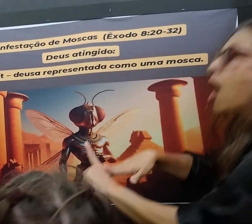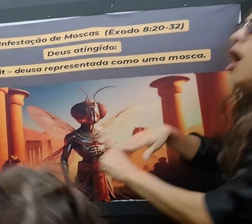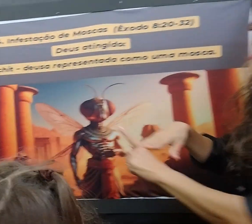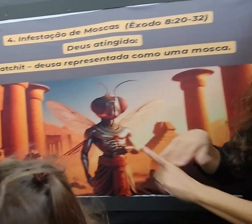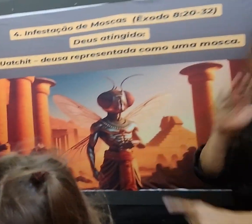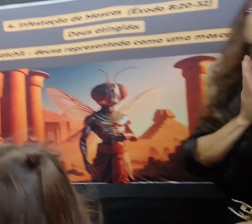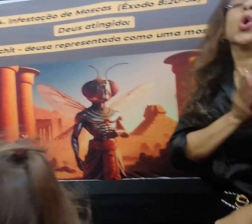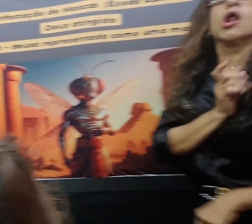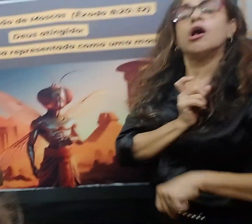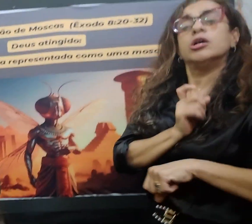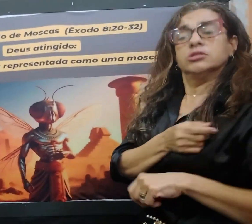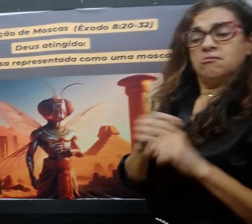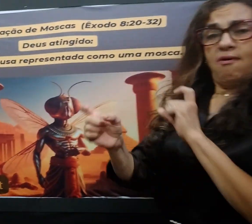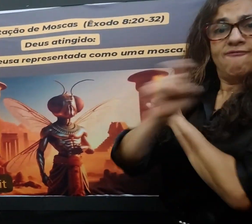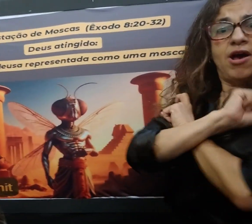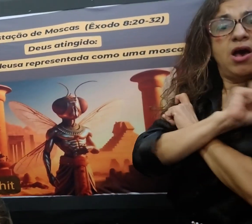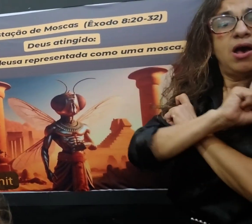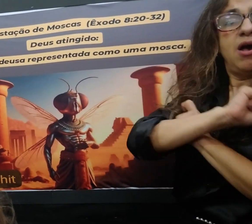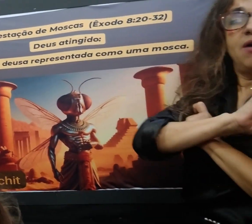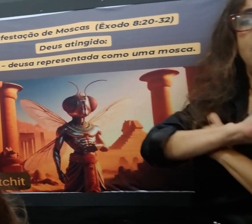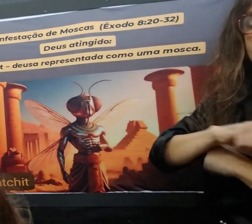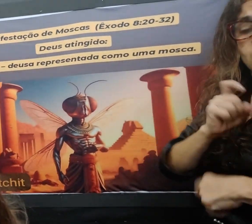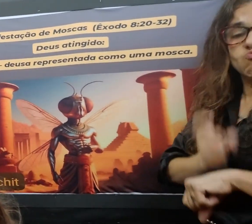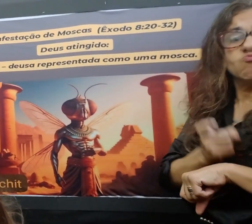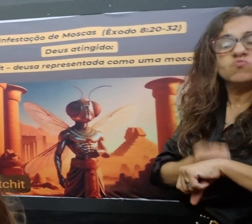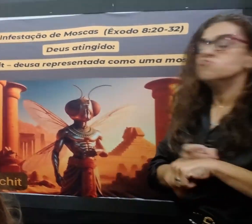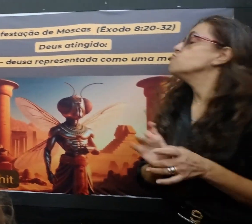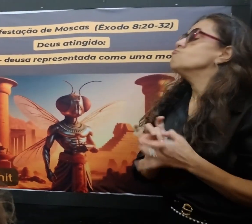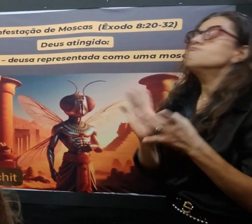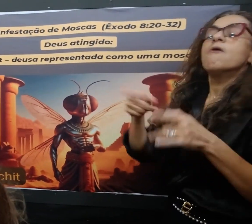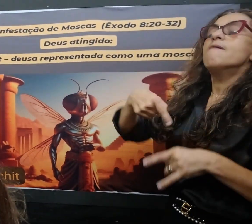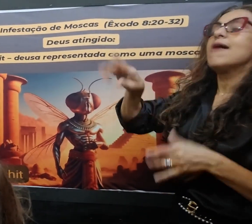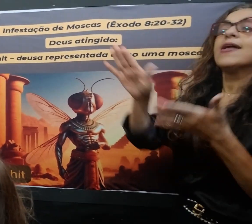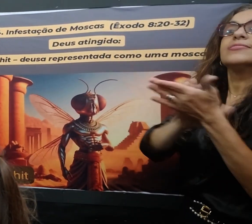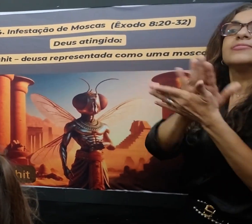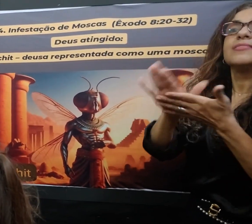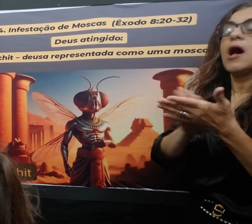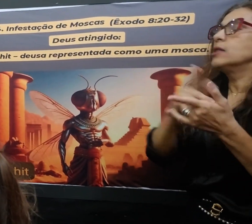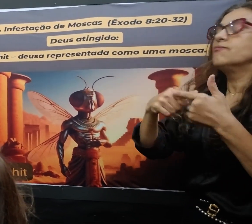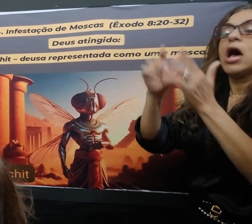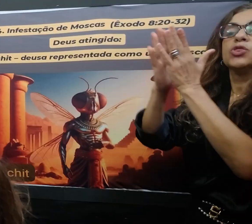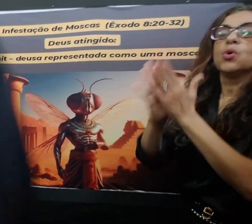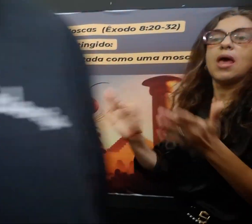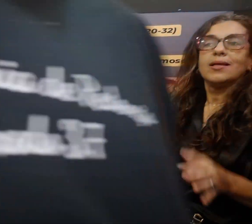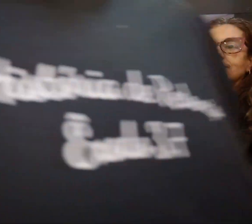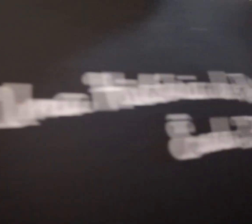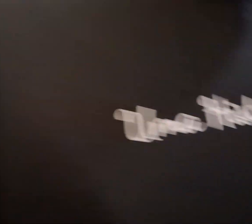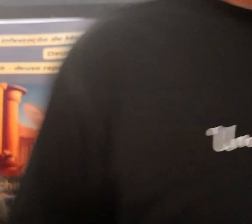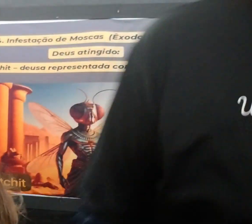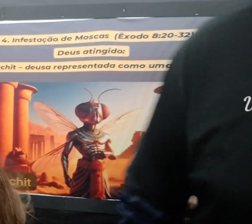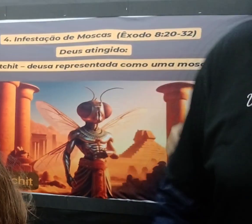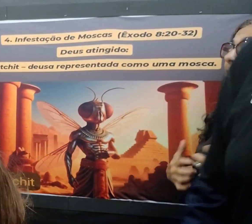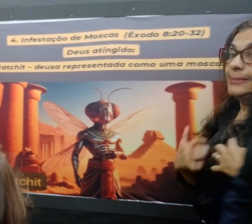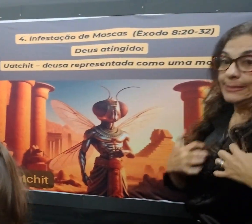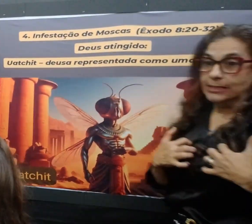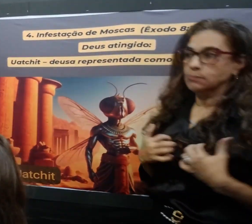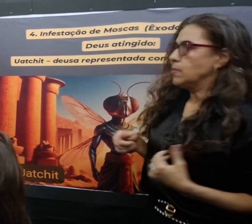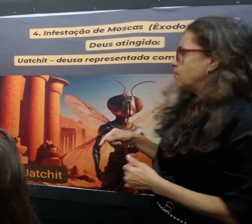Faraó continuava endurecido e não deixando o povo de Deus sair para adorar a ele.